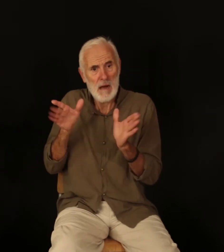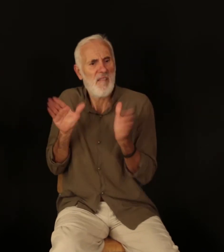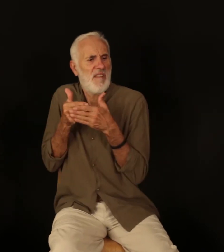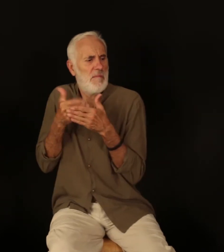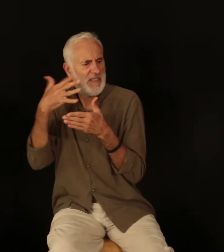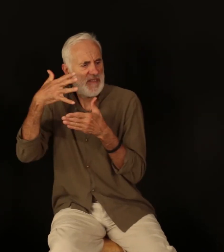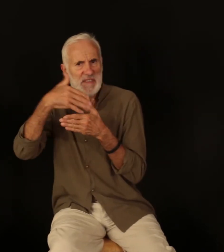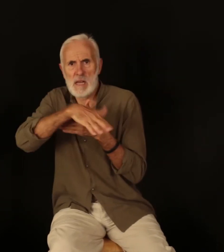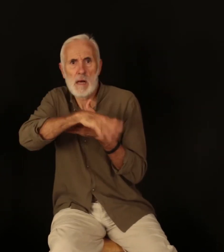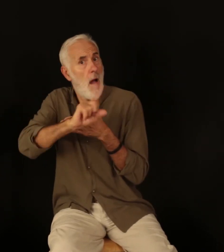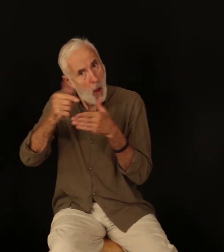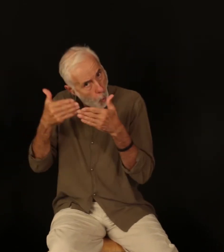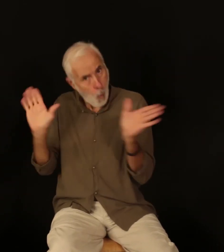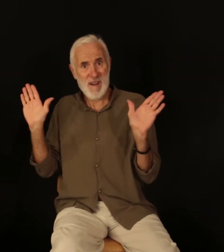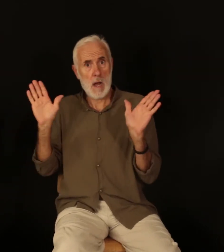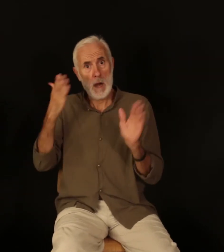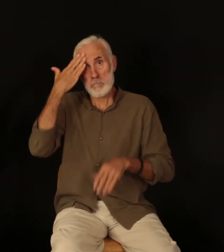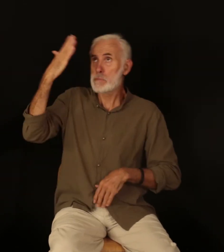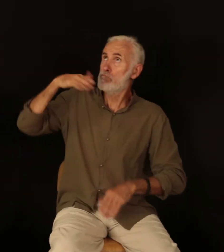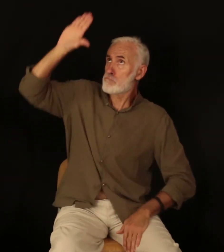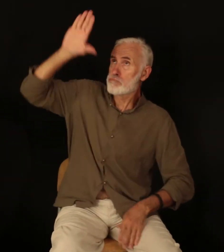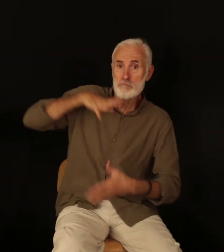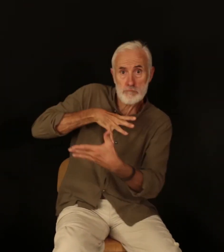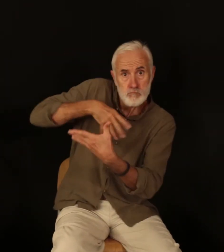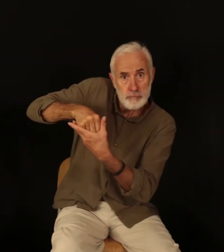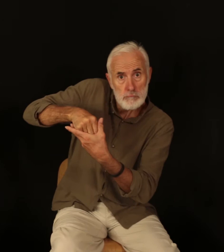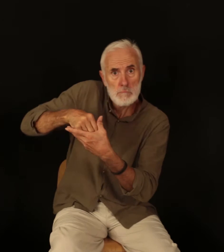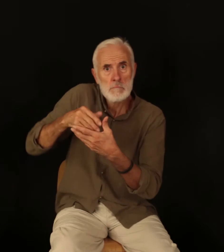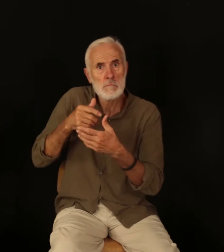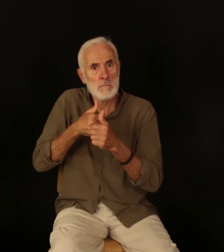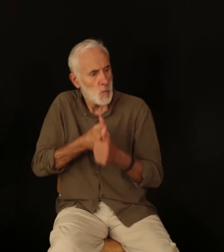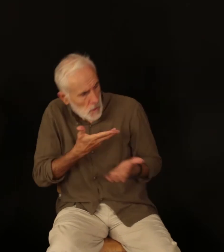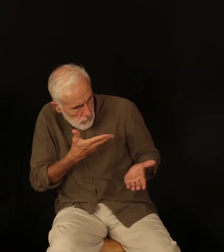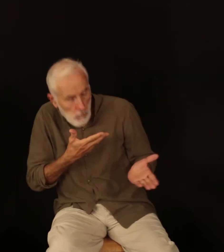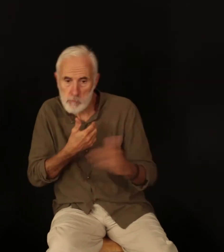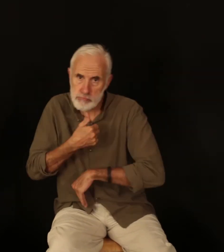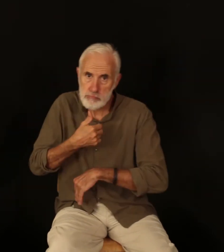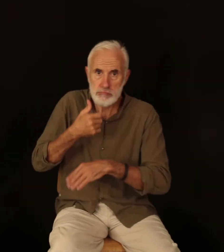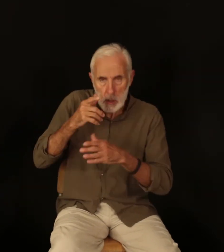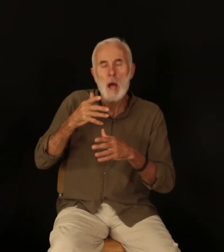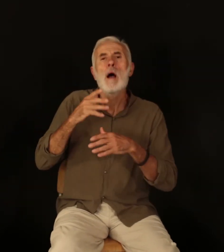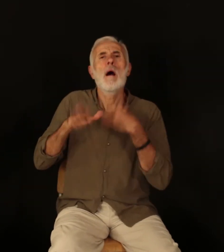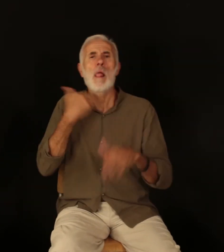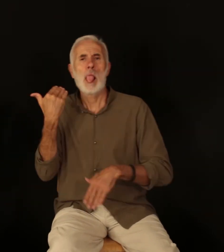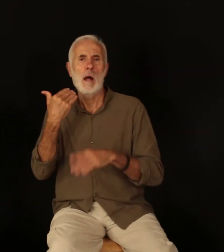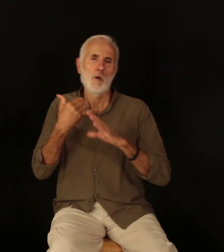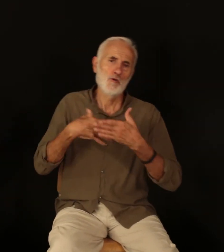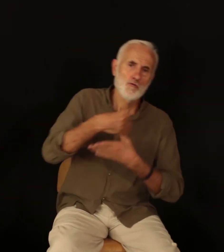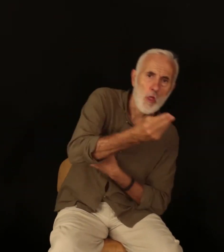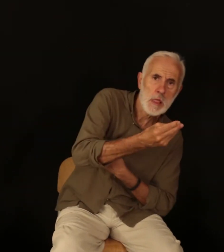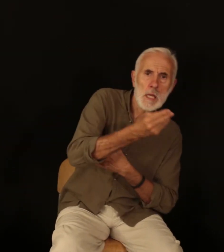ces tâches pour en faire partie et sont complètement fluides. On peut y entrer et y sortir comme on